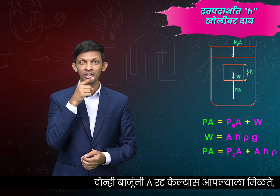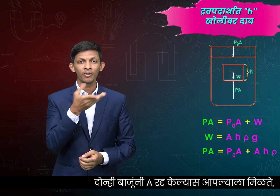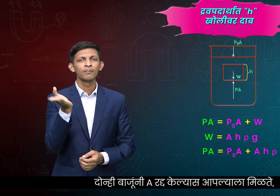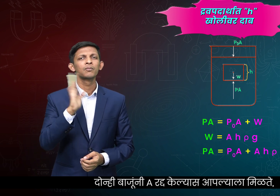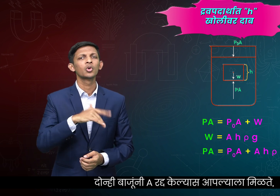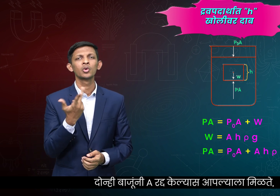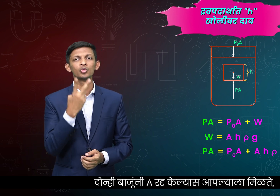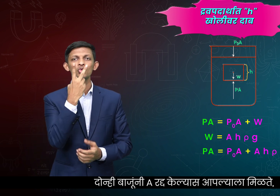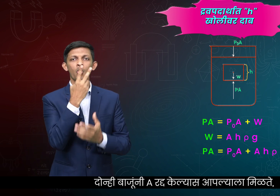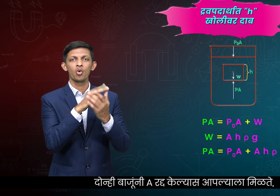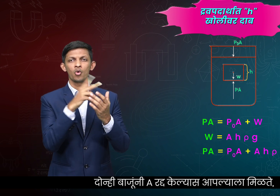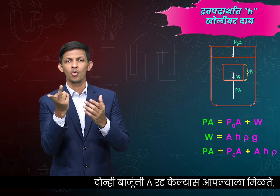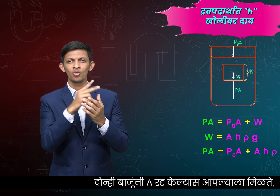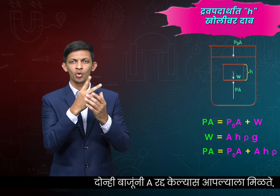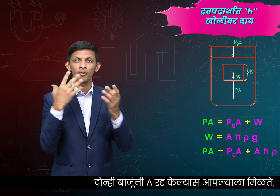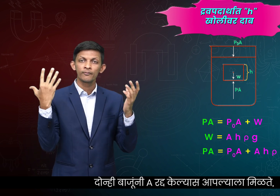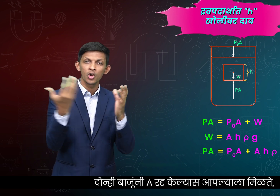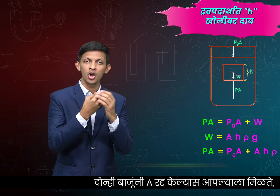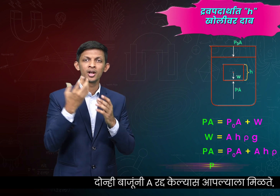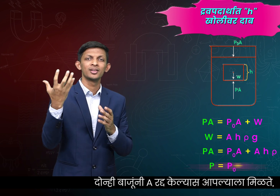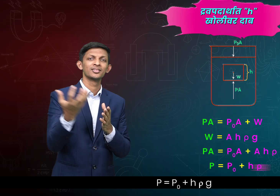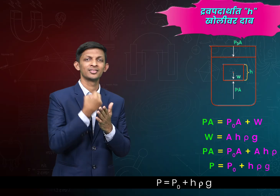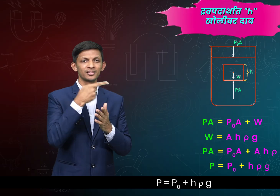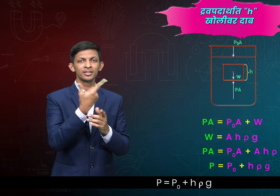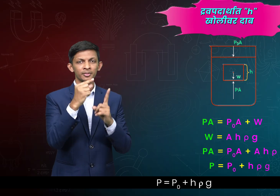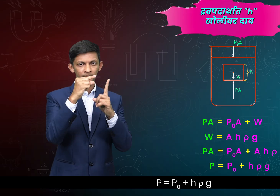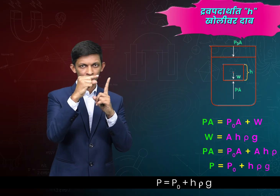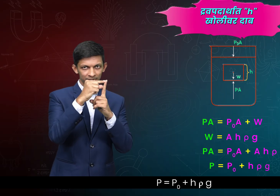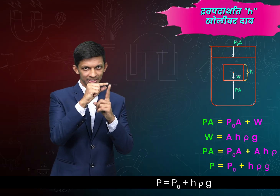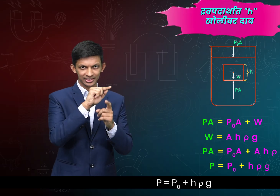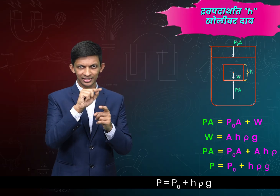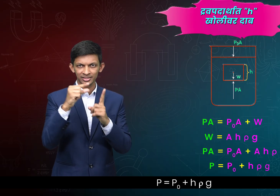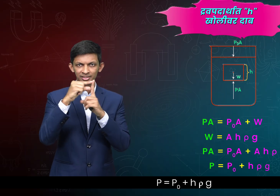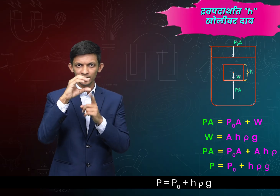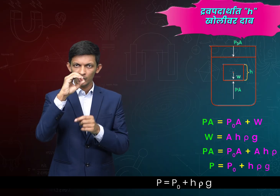दोन्ही बाजूंनी A रद्द केल्यास आपल्याला मिळते